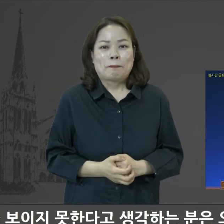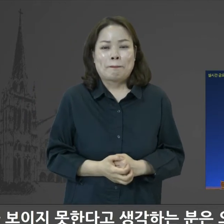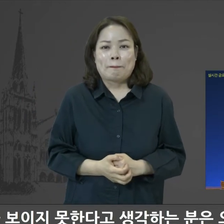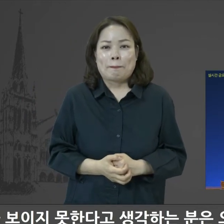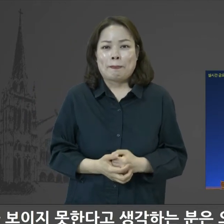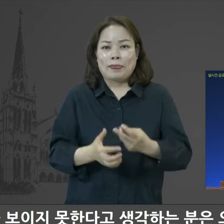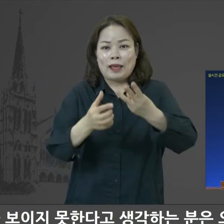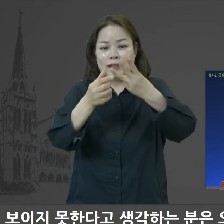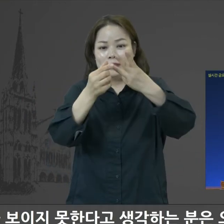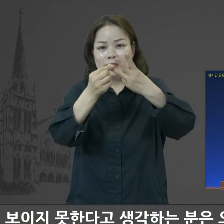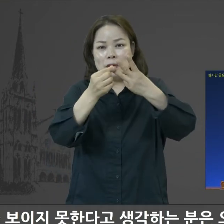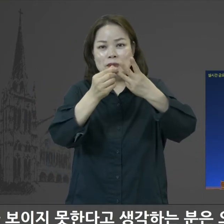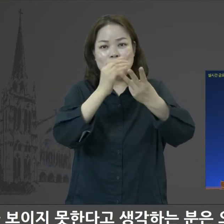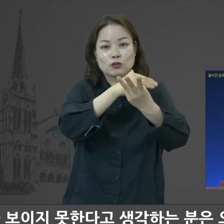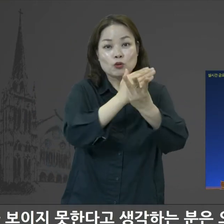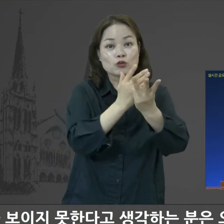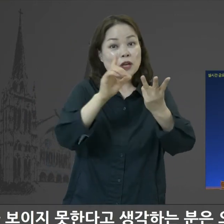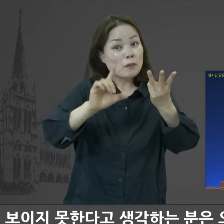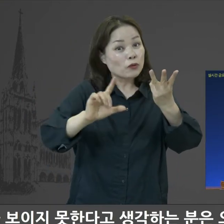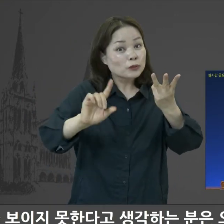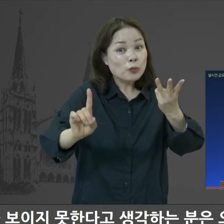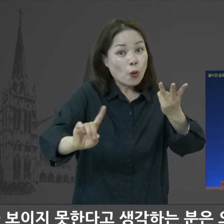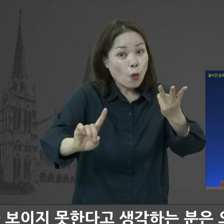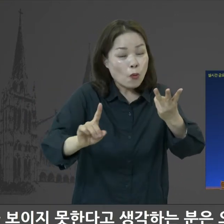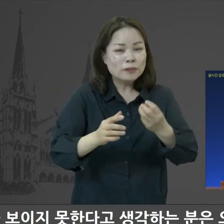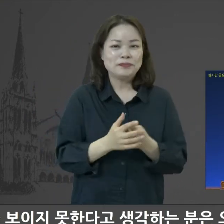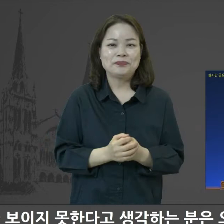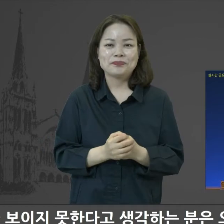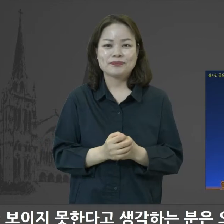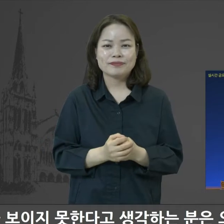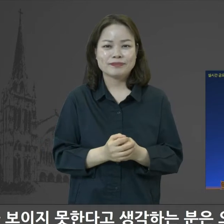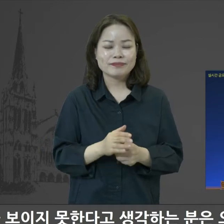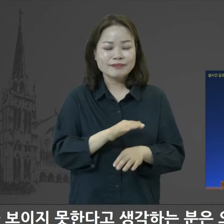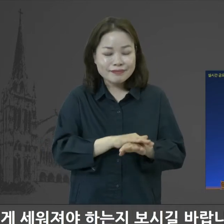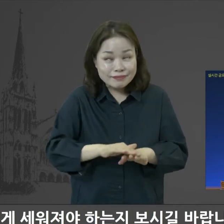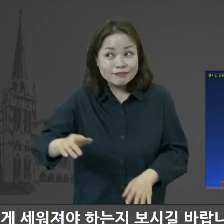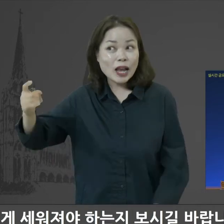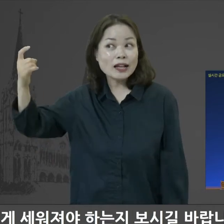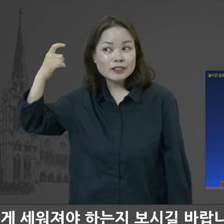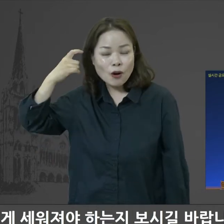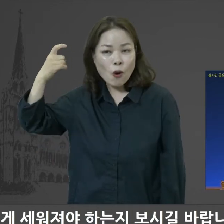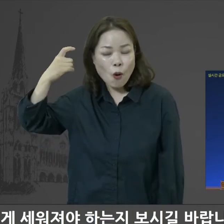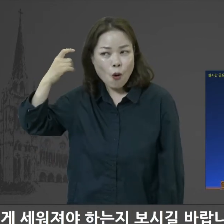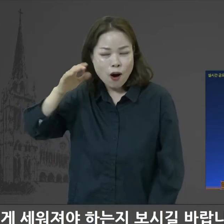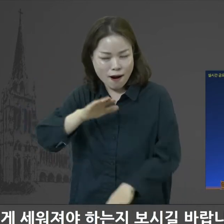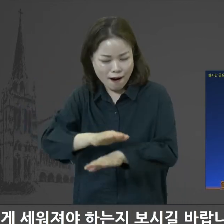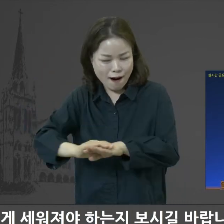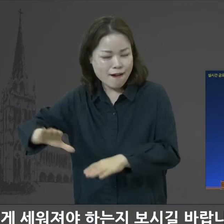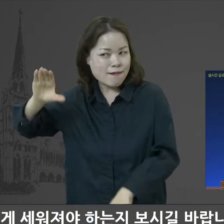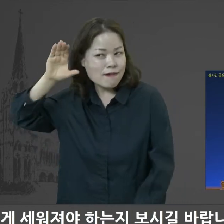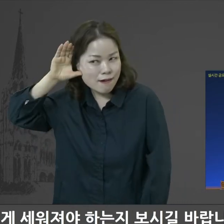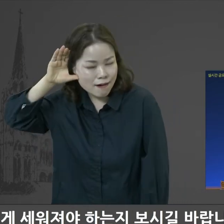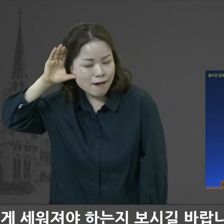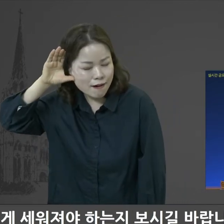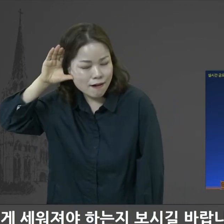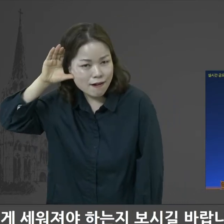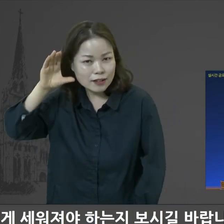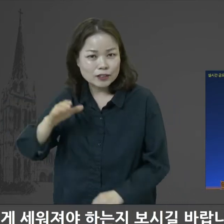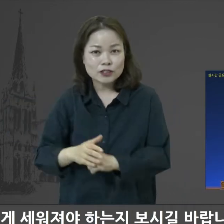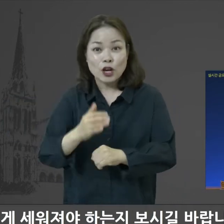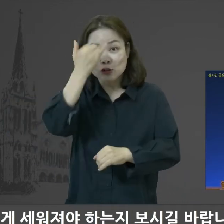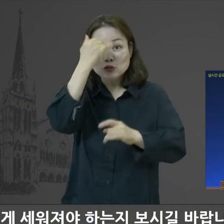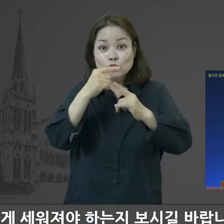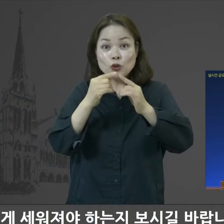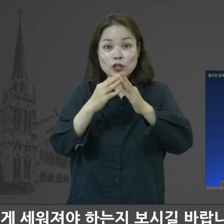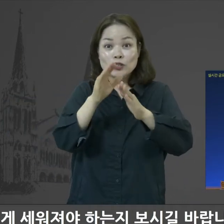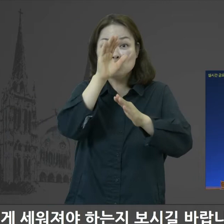이 세 번째 유형도 좀 있어요. 어떤 거냐면 정말 잘 들어요. 정말 잘 듣습니다. 저는 우리